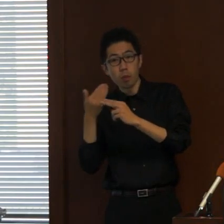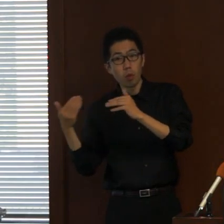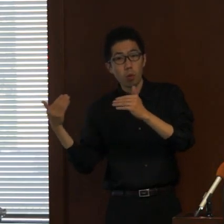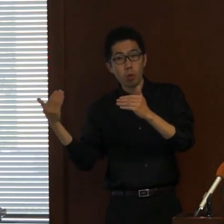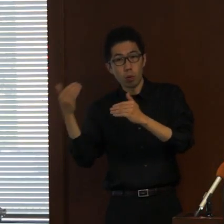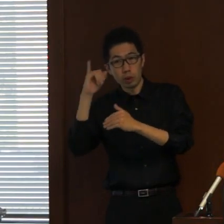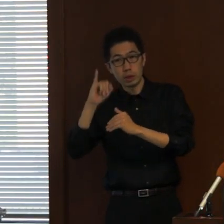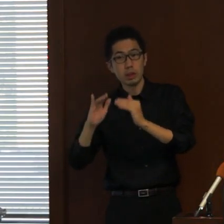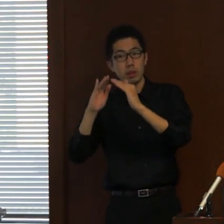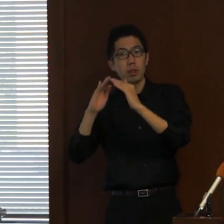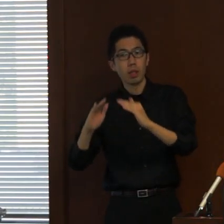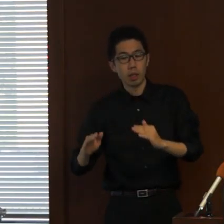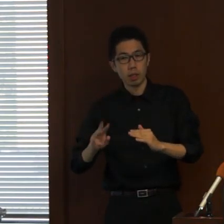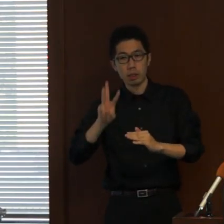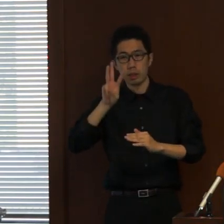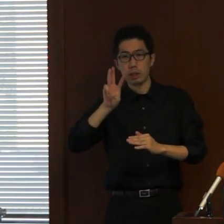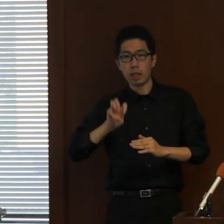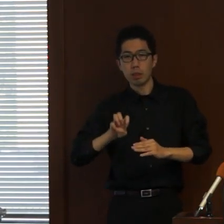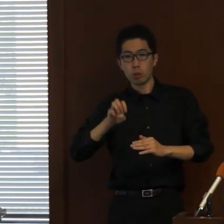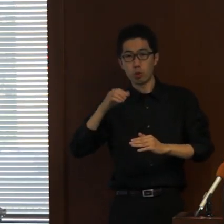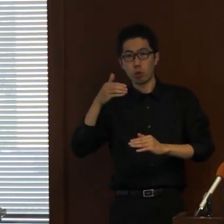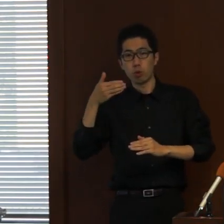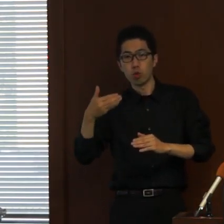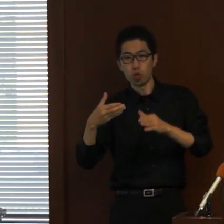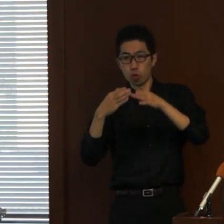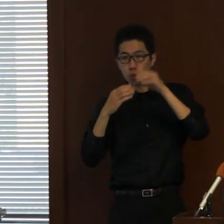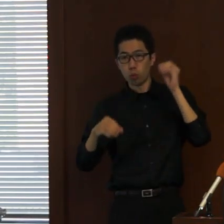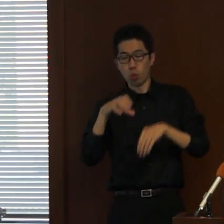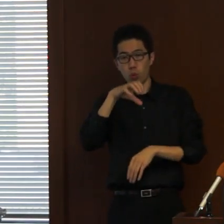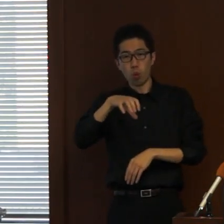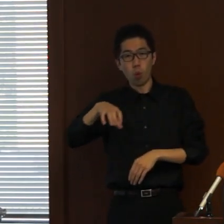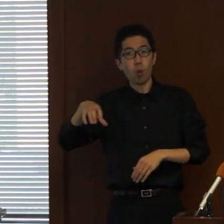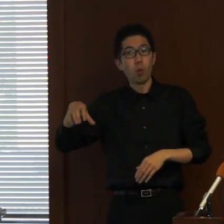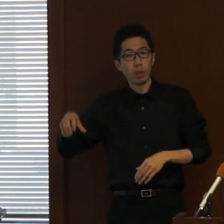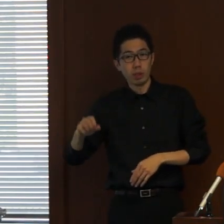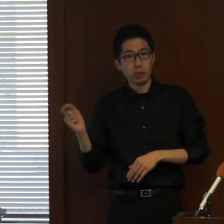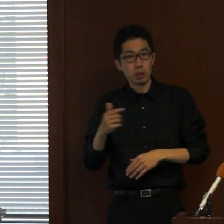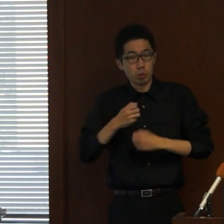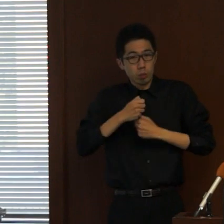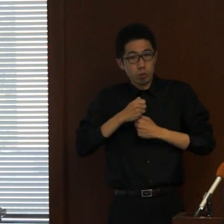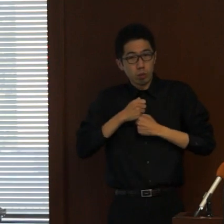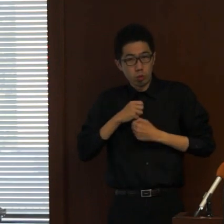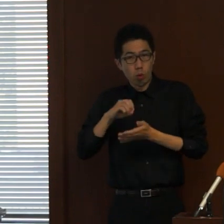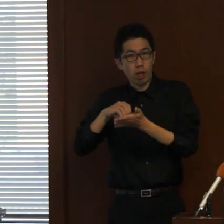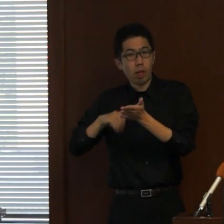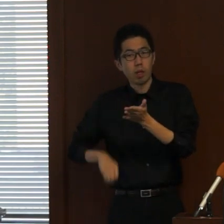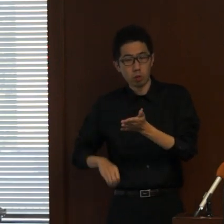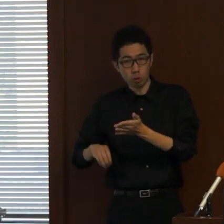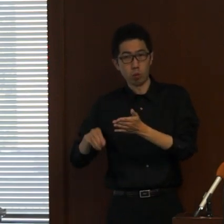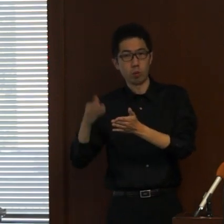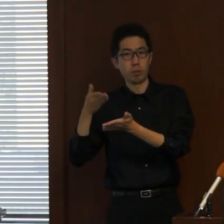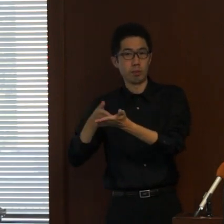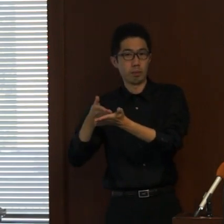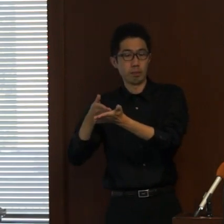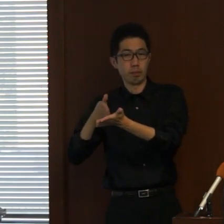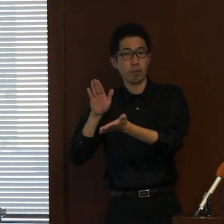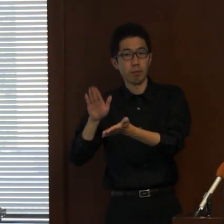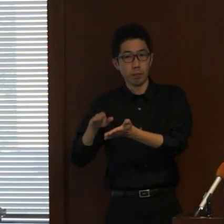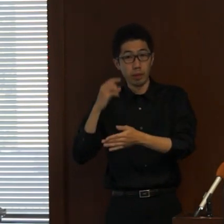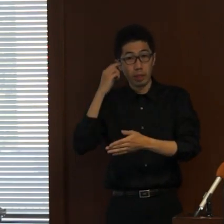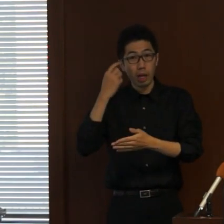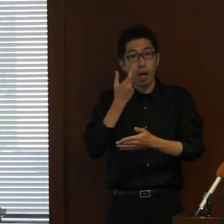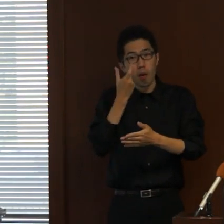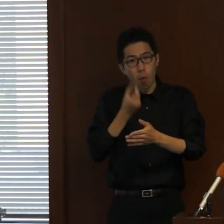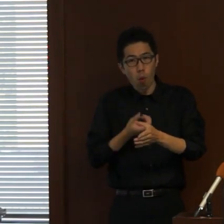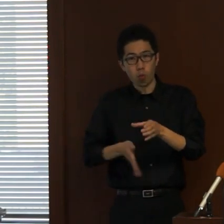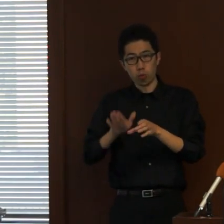39都9府県かの、緊急事態宣言の解除を、了承しました。これで佐賀もですね、緊急事態宣言